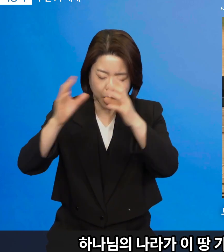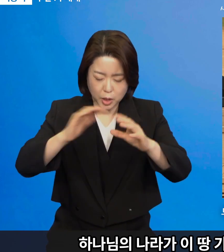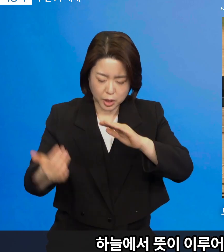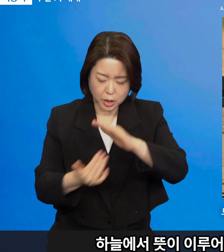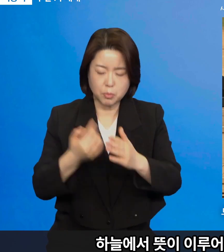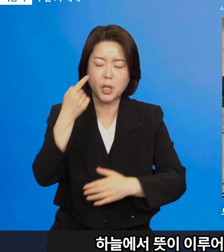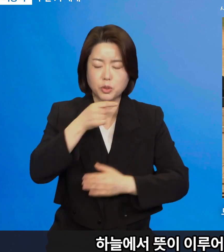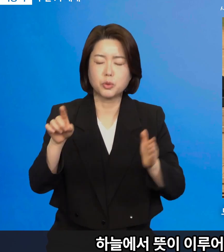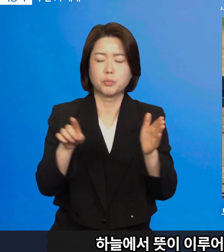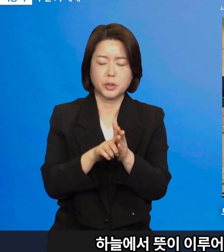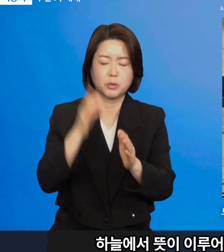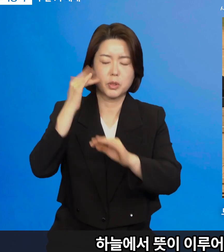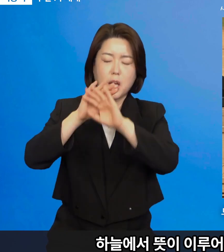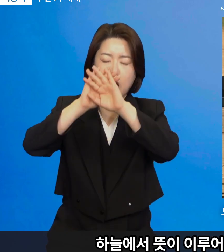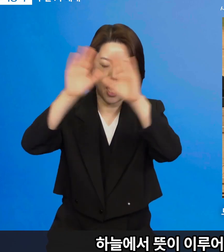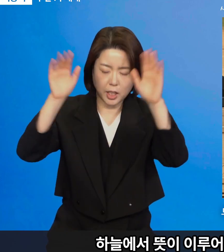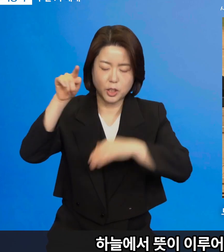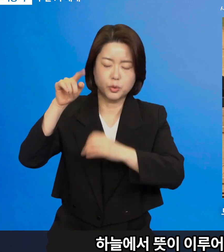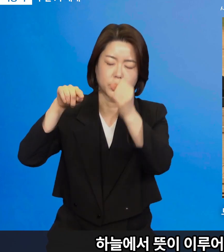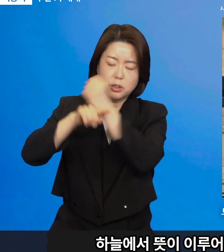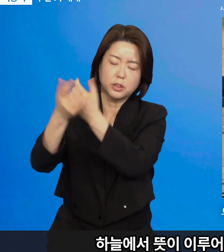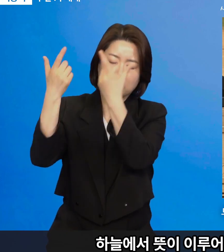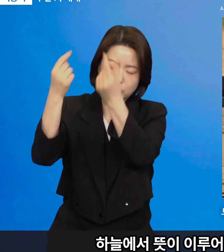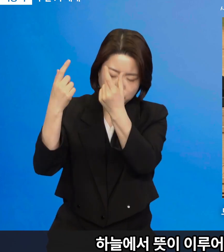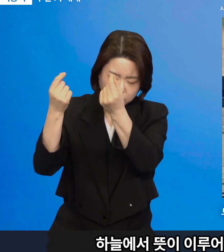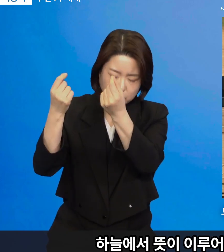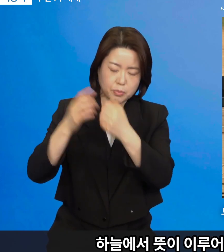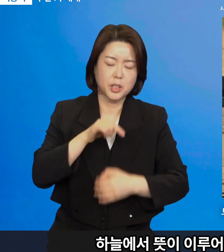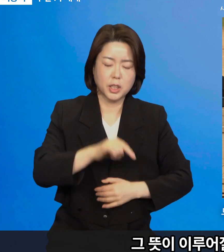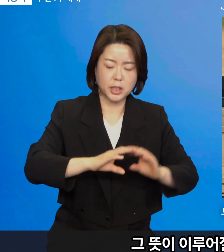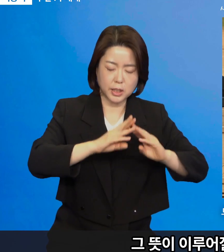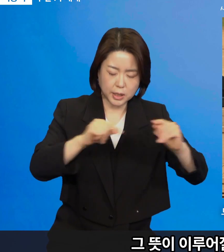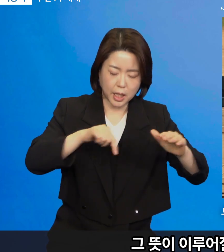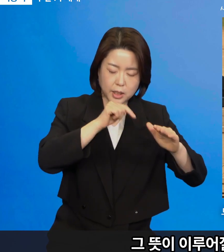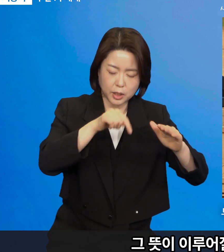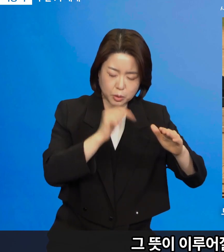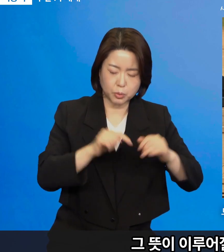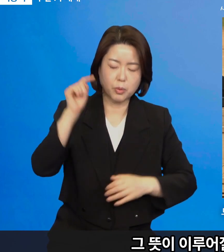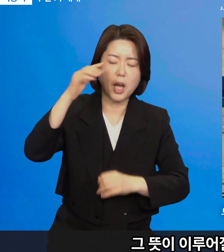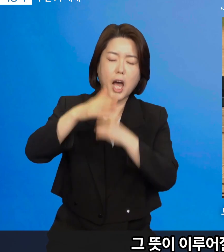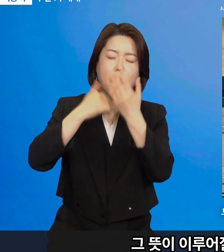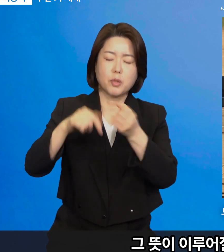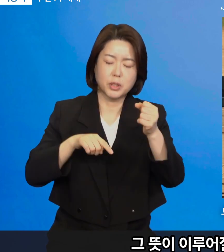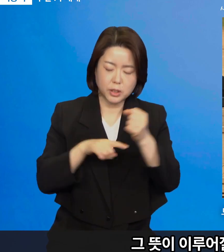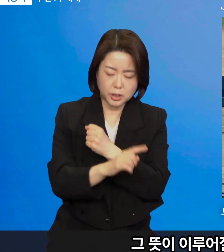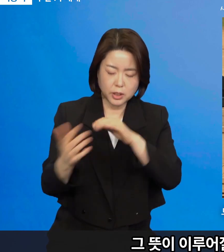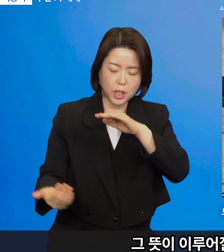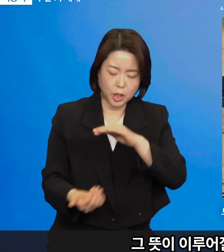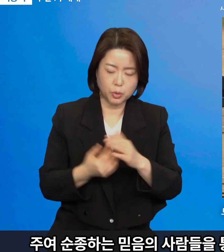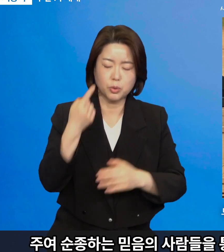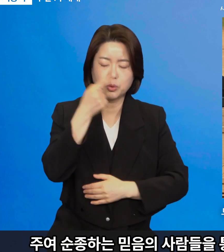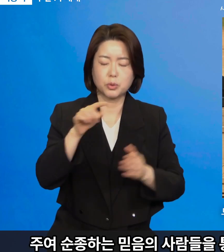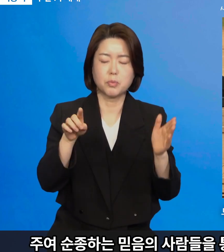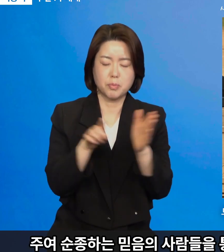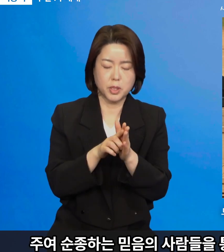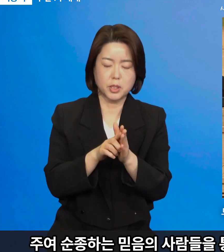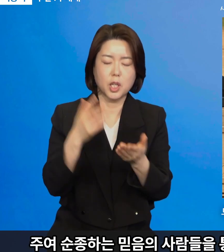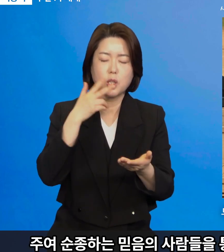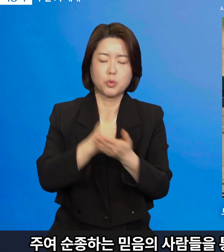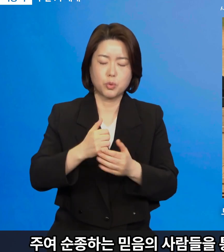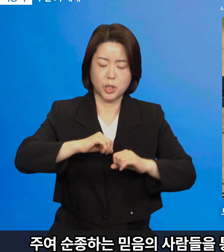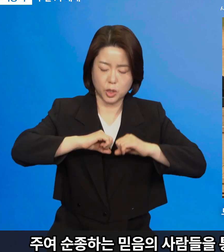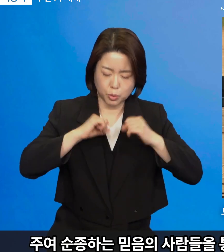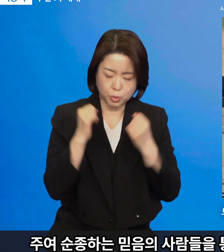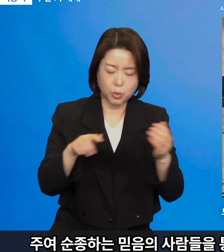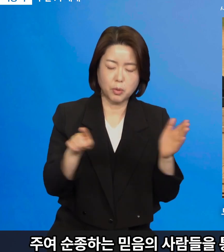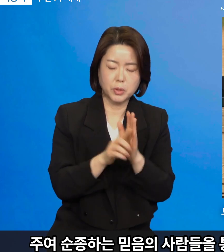믿습니다. 하늘에서 뜻이 이루어진 것처럼 이 땅에서도 그 뜻이 이루어질 줄로 믿사오니 주여 순종하는